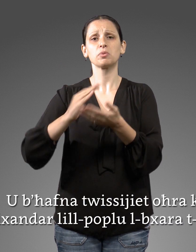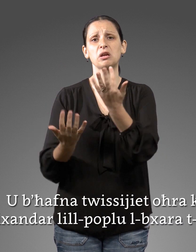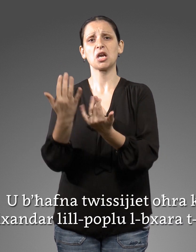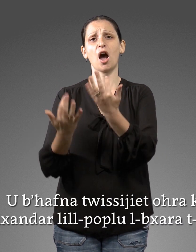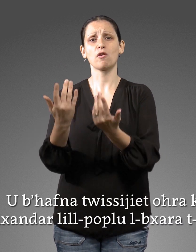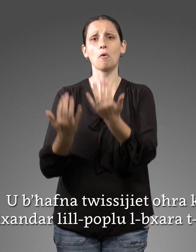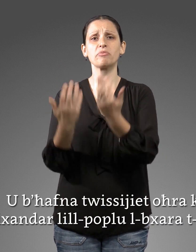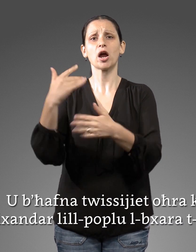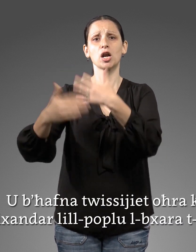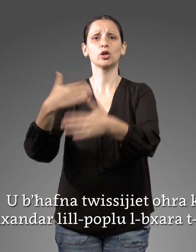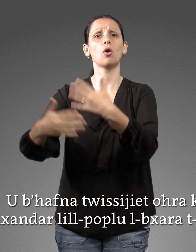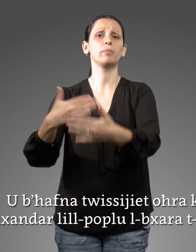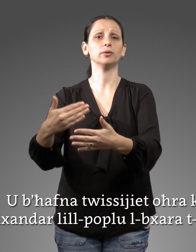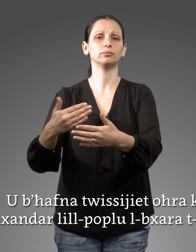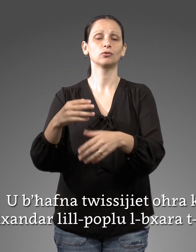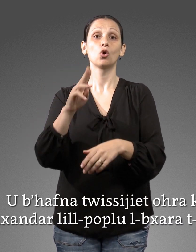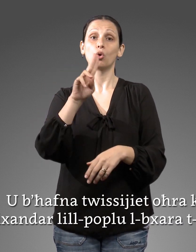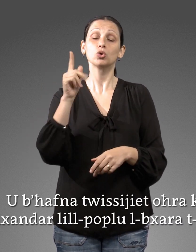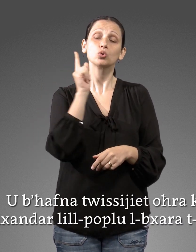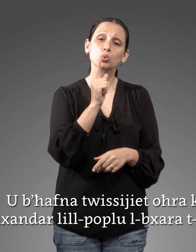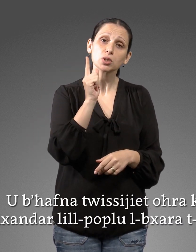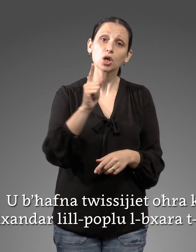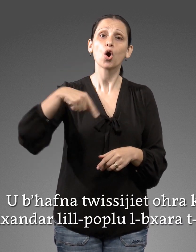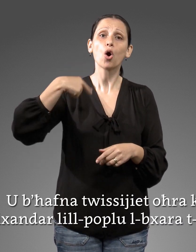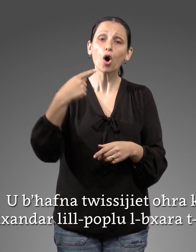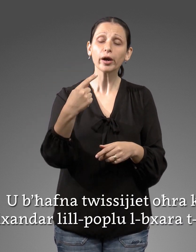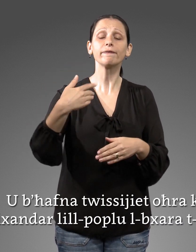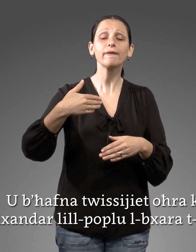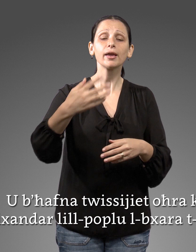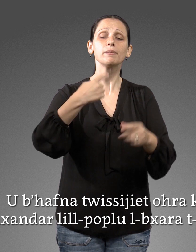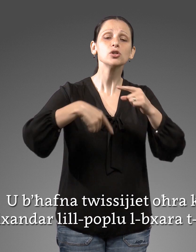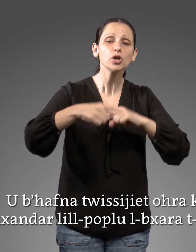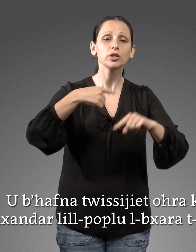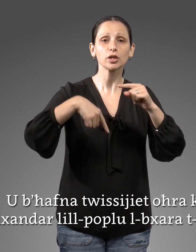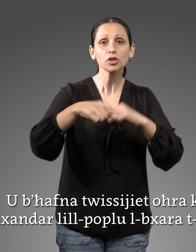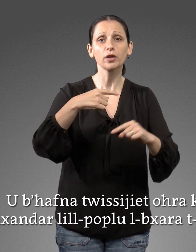U bħafna tu-sijietu ħara Kien iša ndar Lil-poplu Il-bċara t-tajba